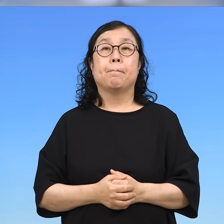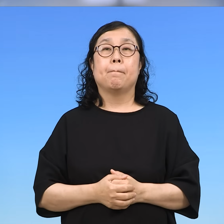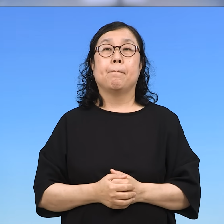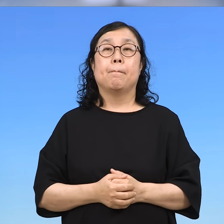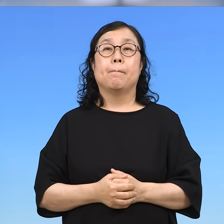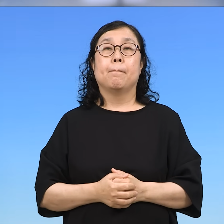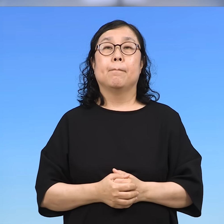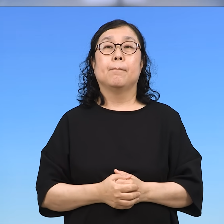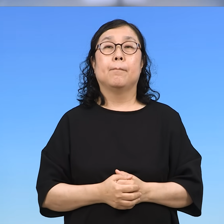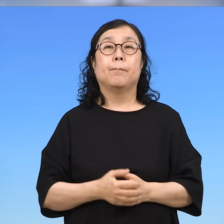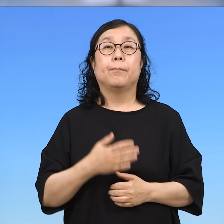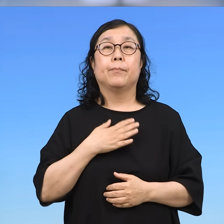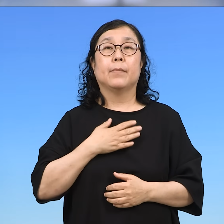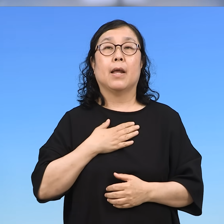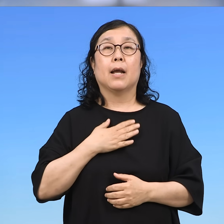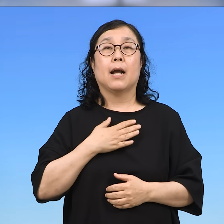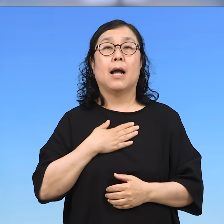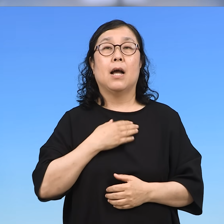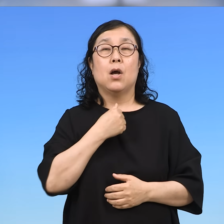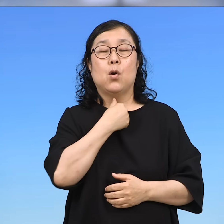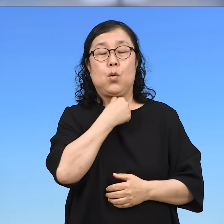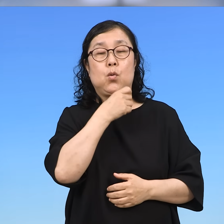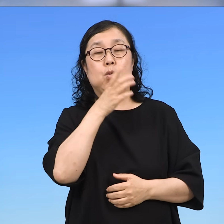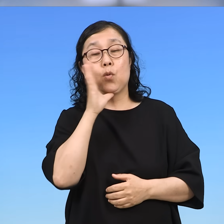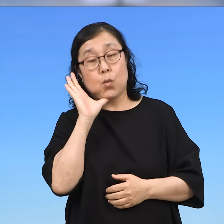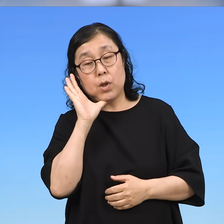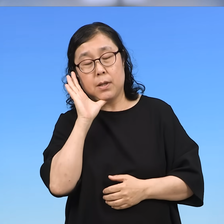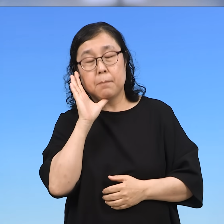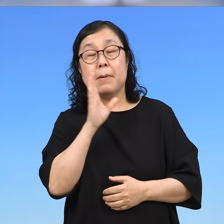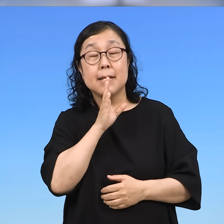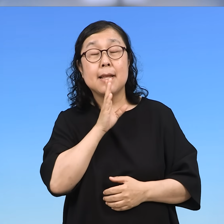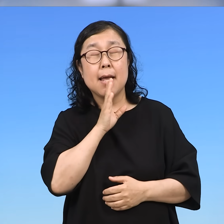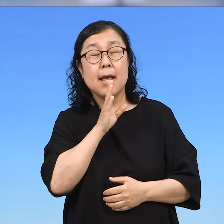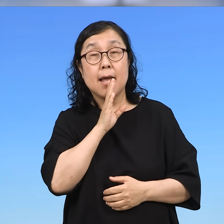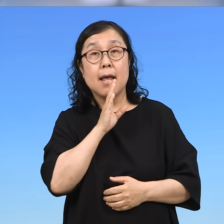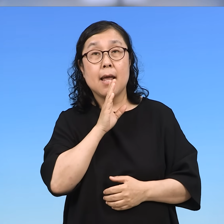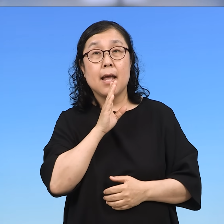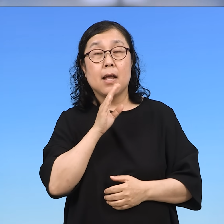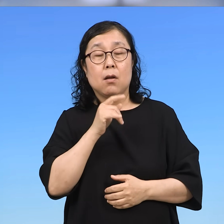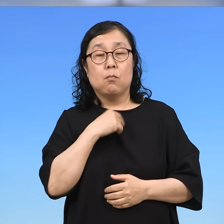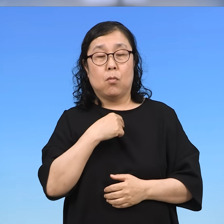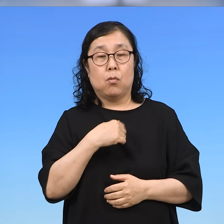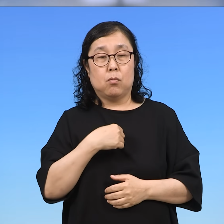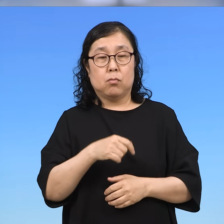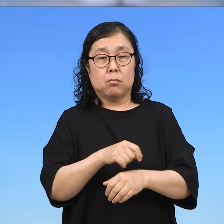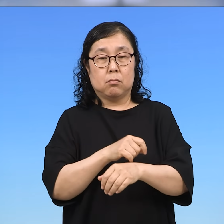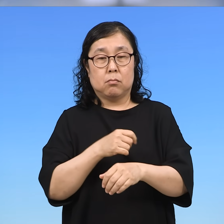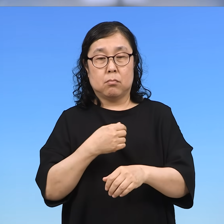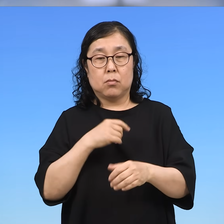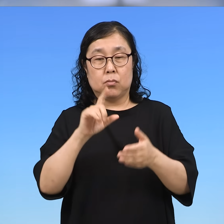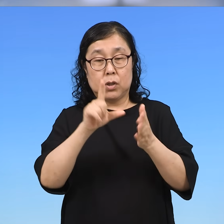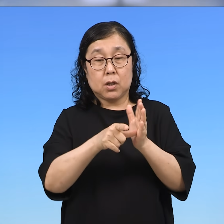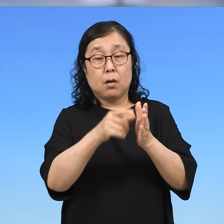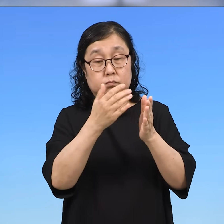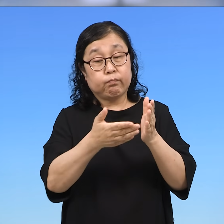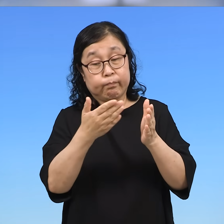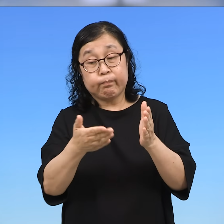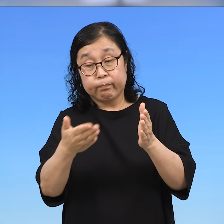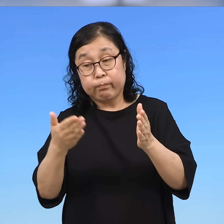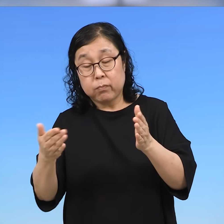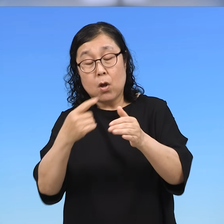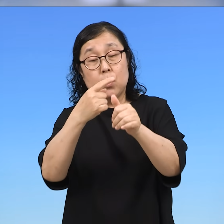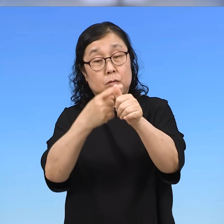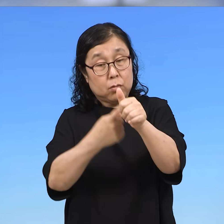제가 그 국어사전을 보면서 내가 노인은 따놓은 당상이네, 특별히 할 일 없습니다. 시간